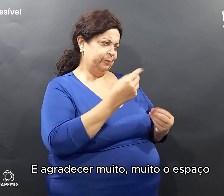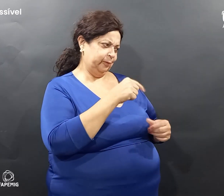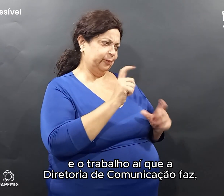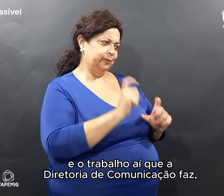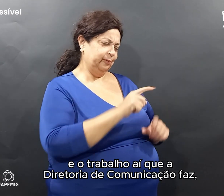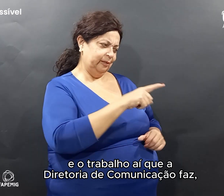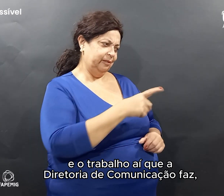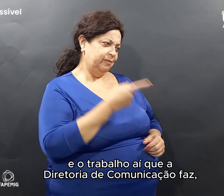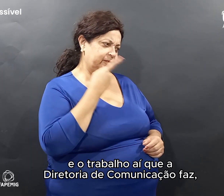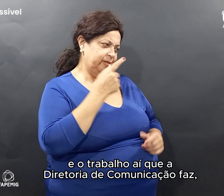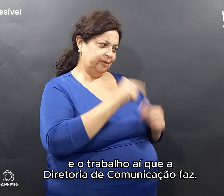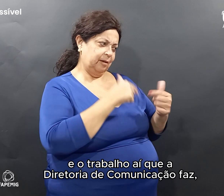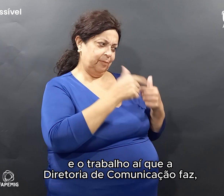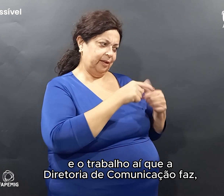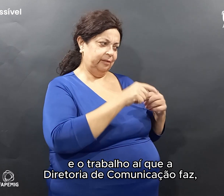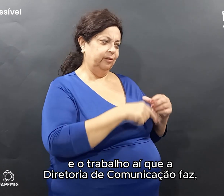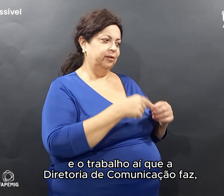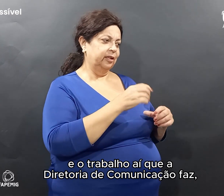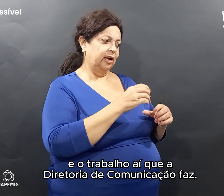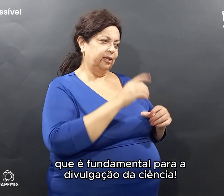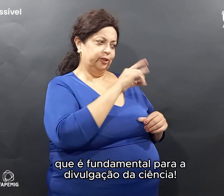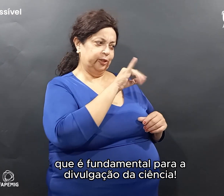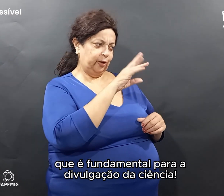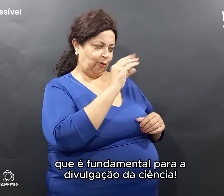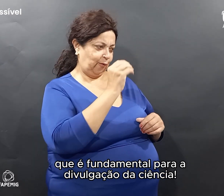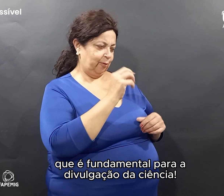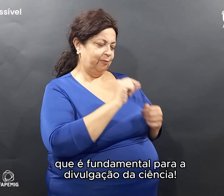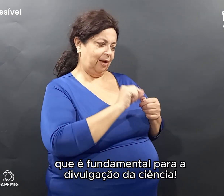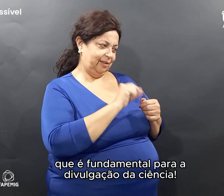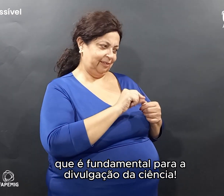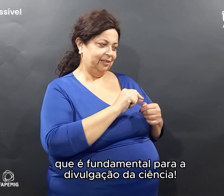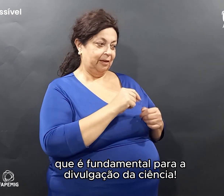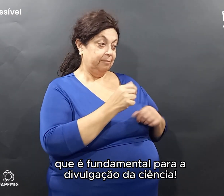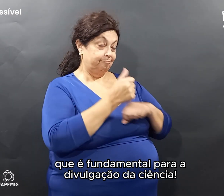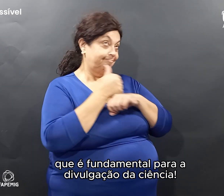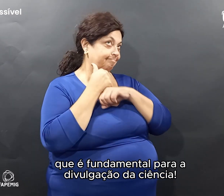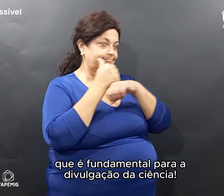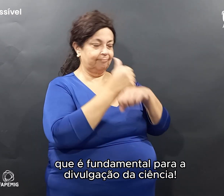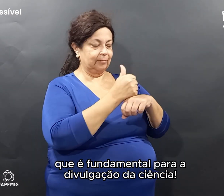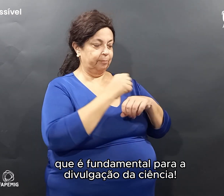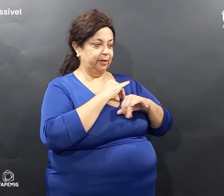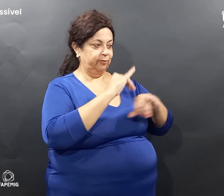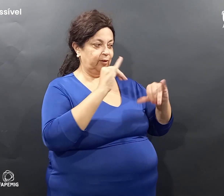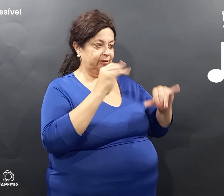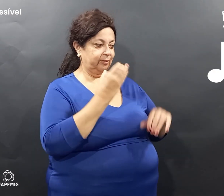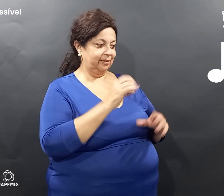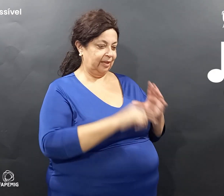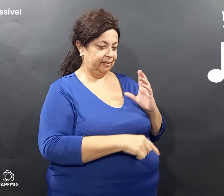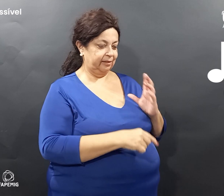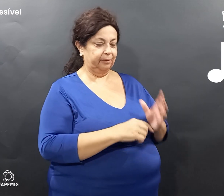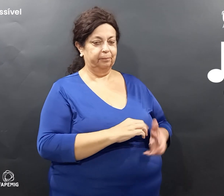e o trabalho aí que a Diretoria de Comunicação faz, que é fundamental pra divulgação da ciência.